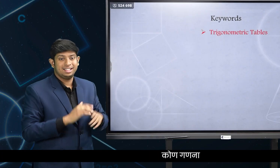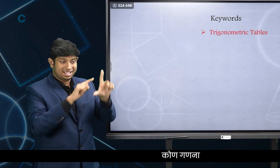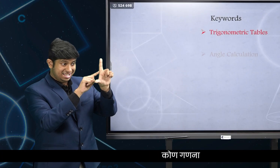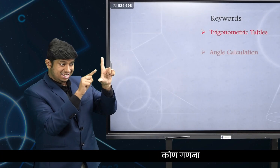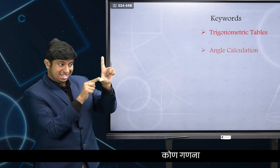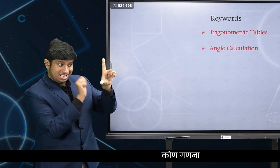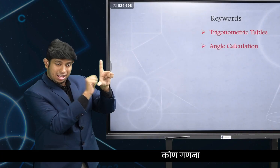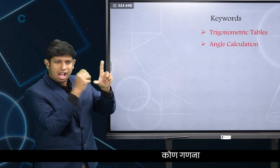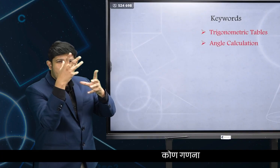कोण गणना,